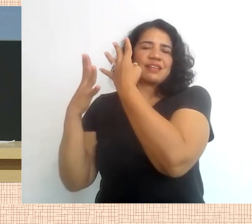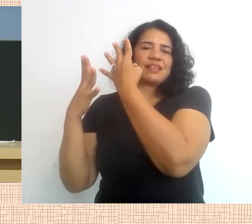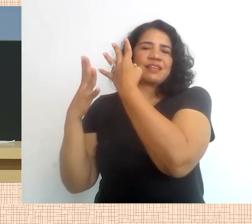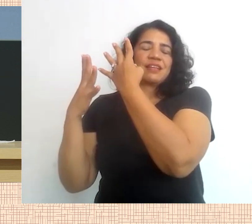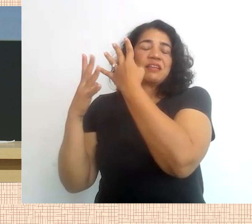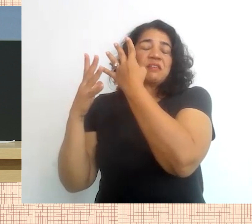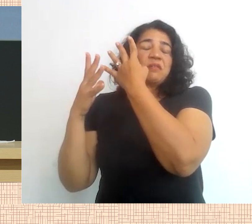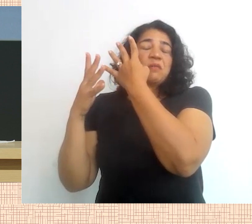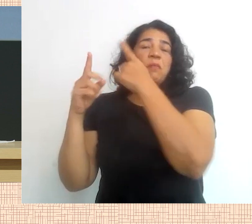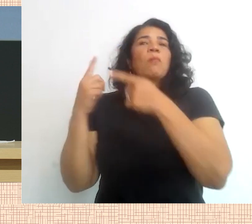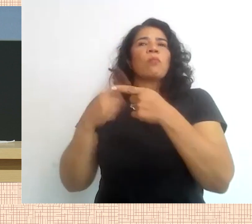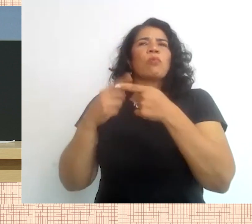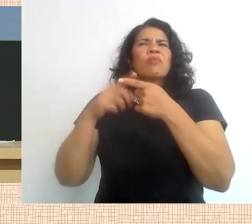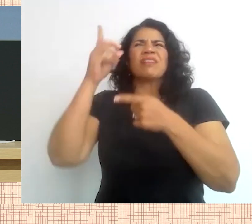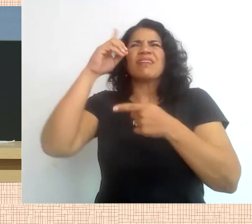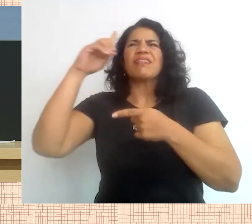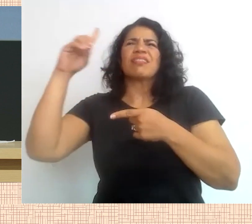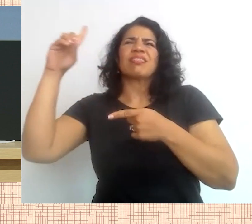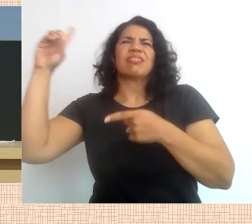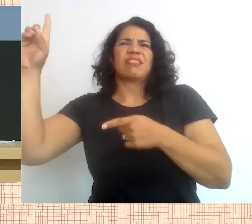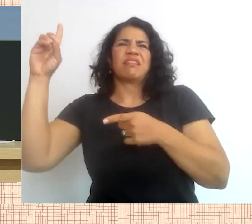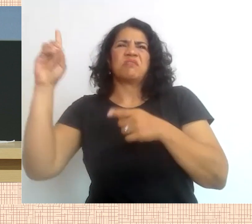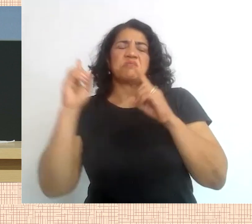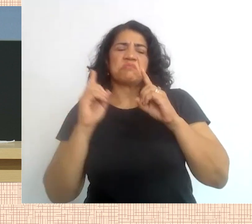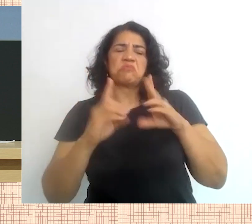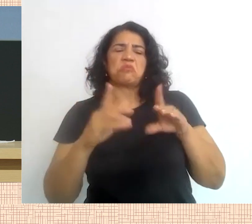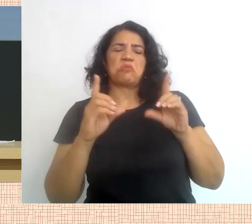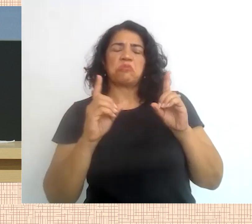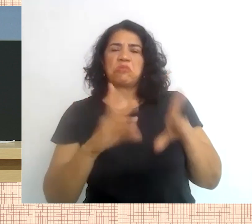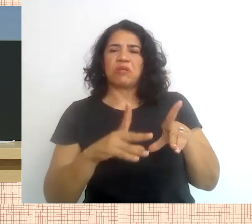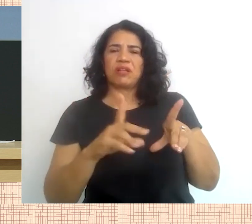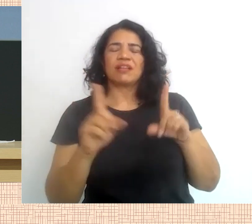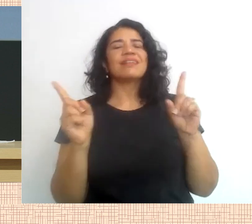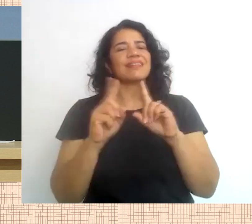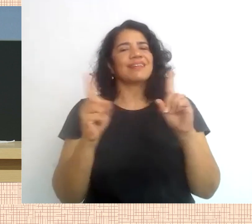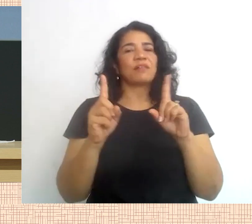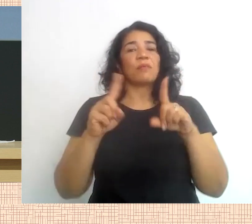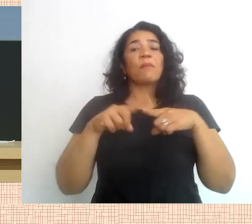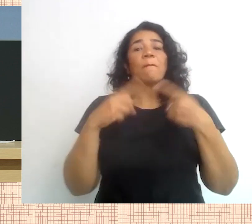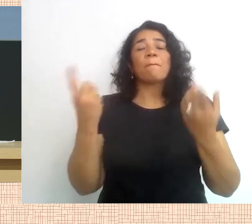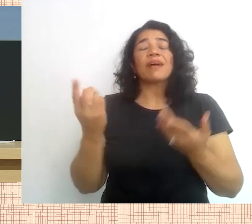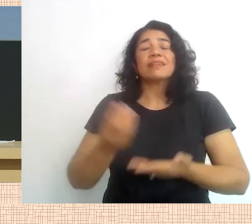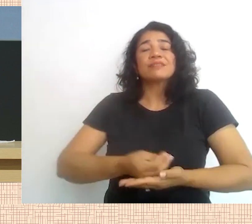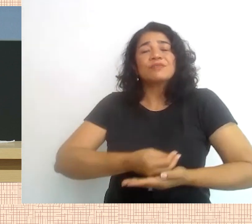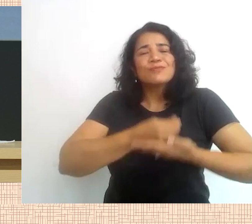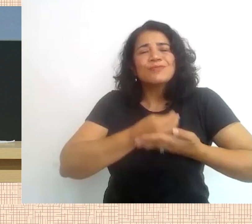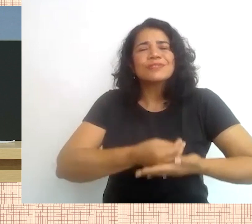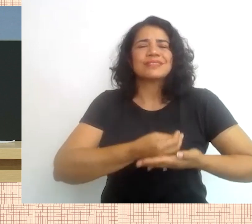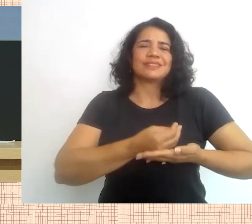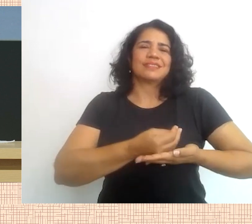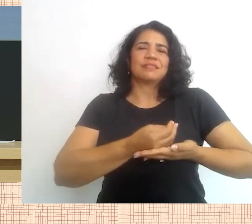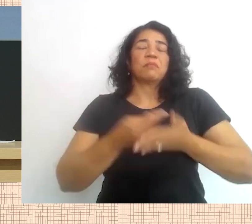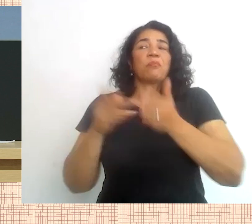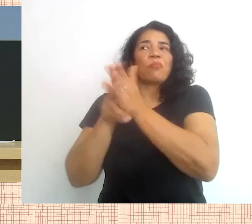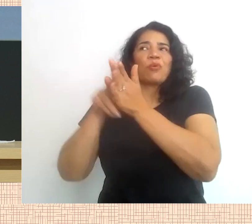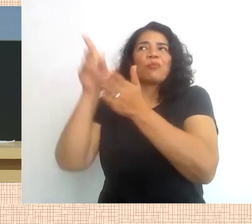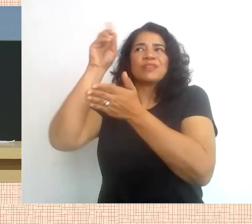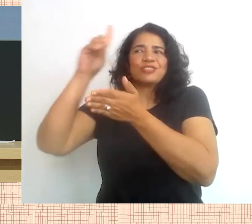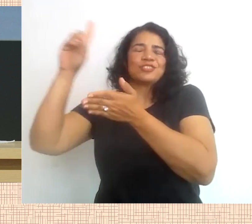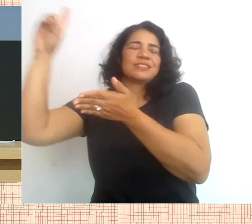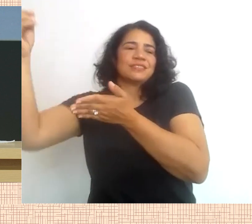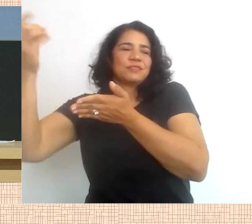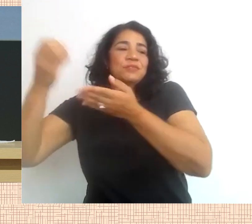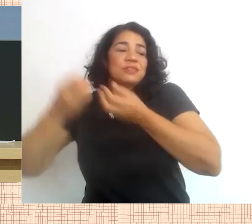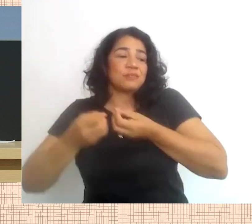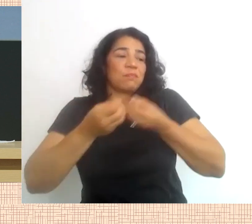E como realidade, ele quer que o apóstolo dispensa para a igreja.